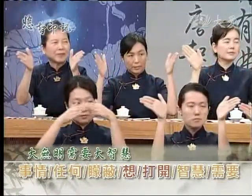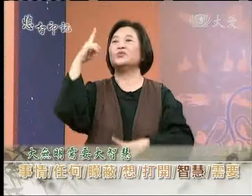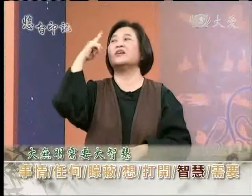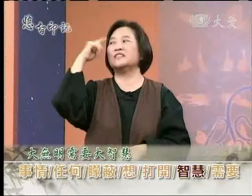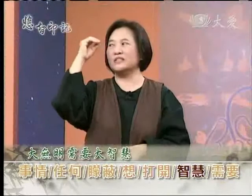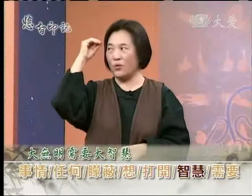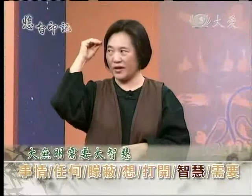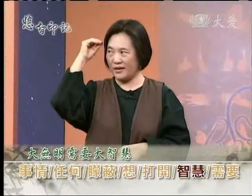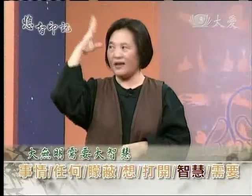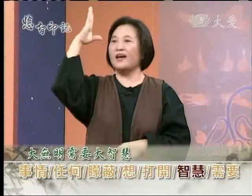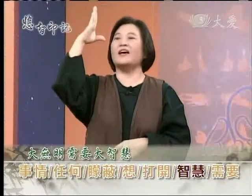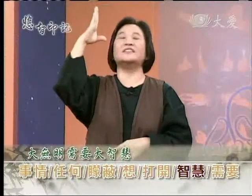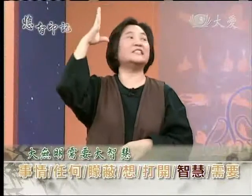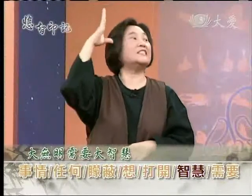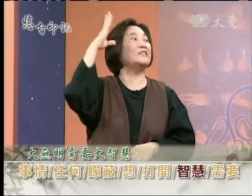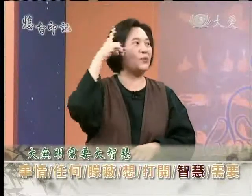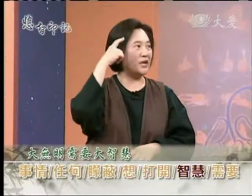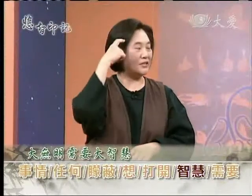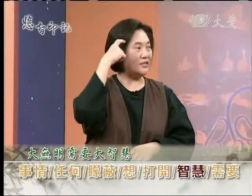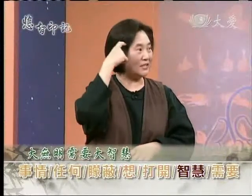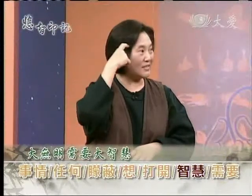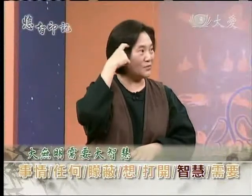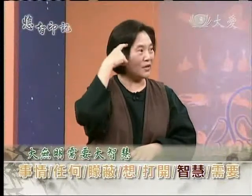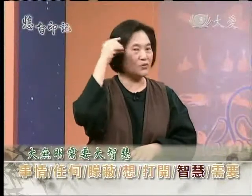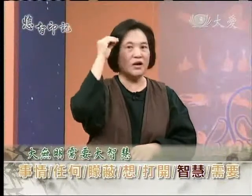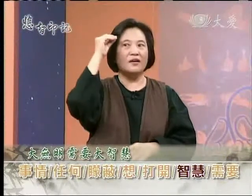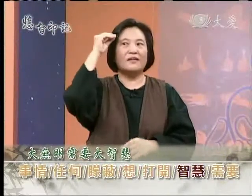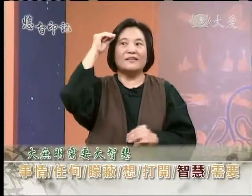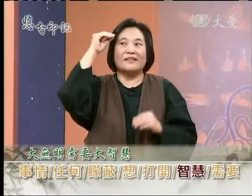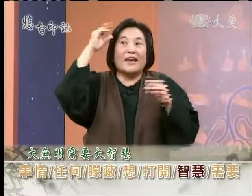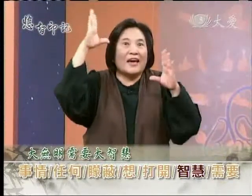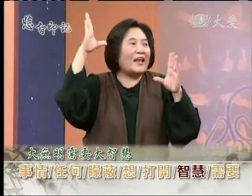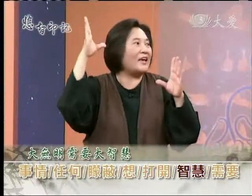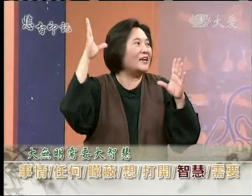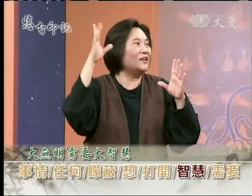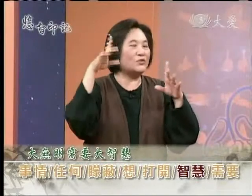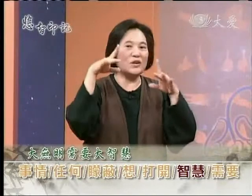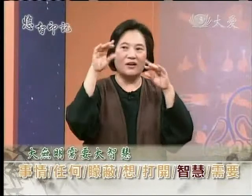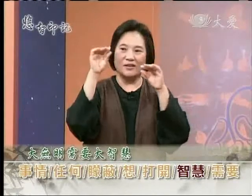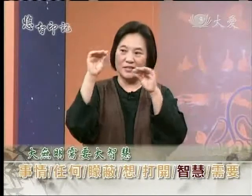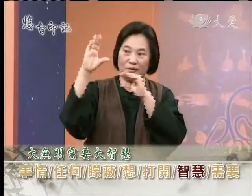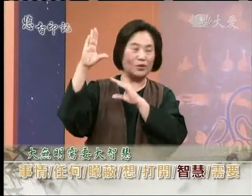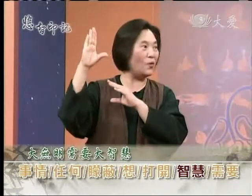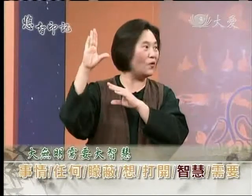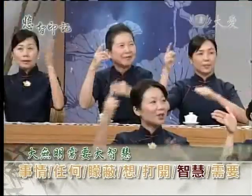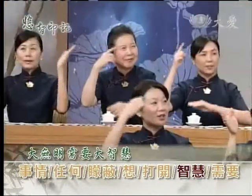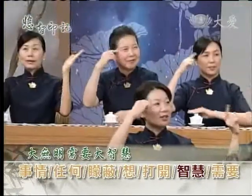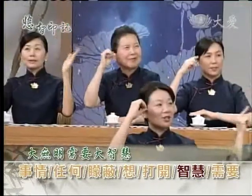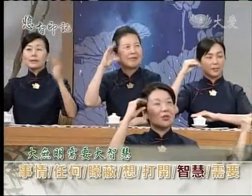需要智慧， 智慧， 这是智慧，就是你的思维需要开开来，需要这么多这样这